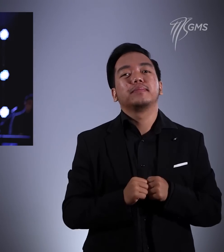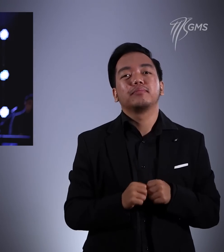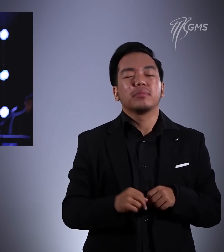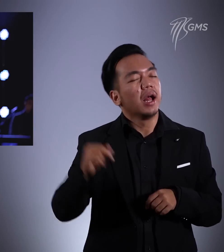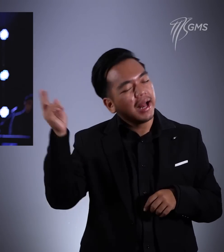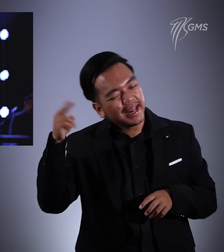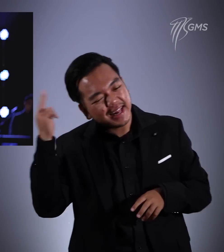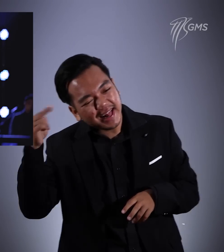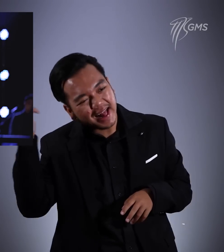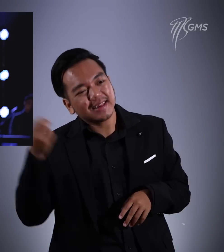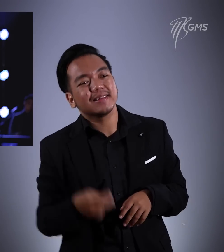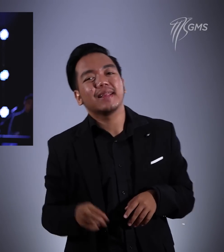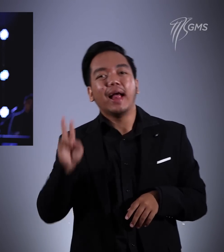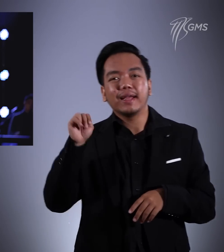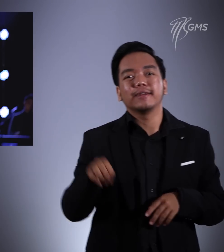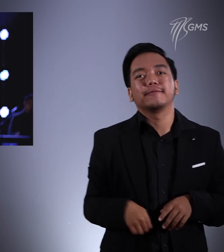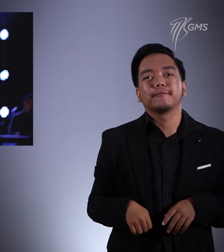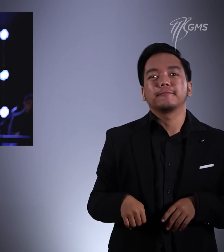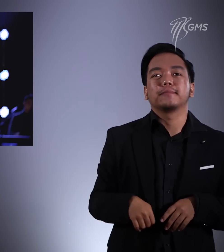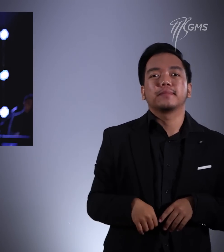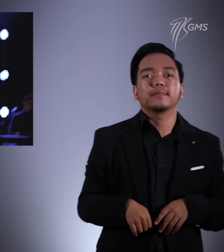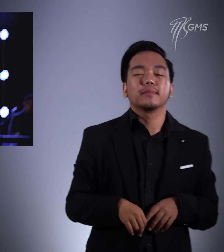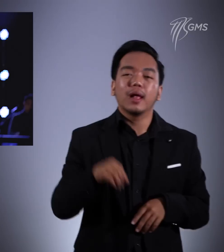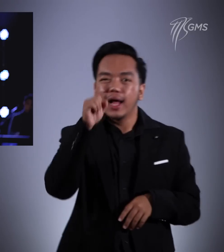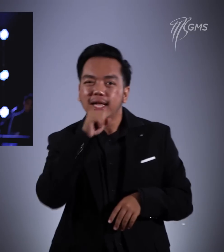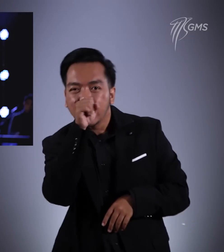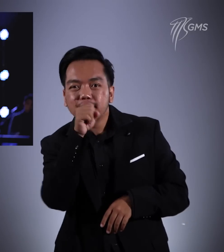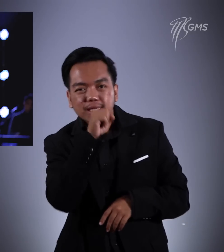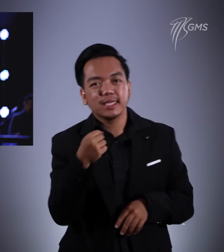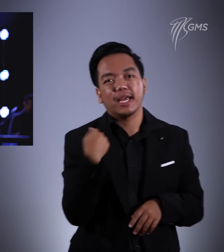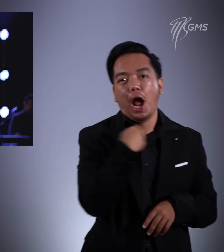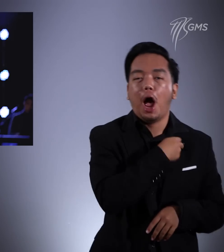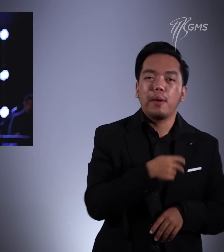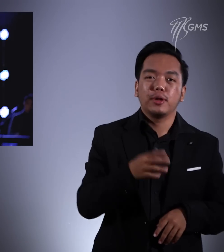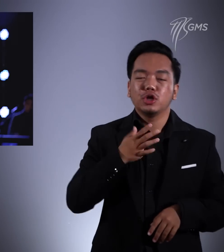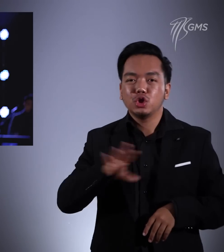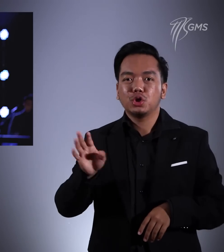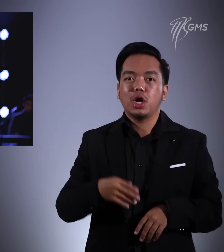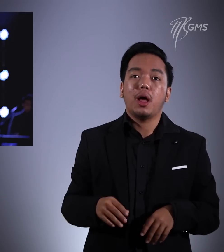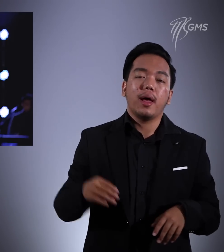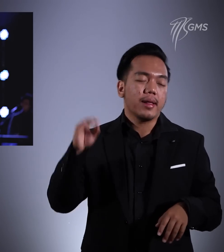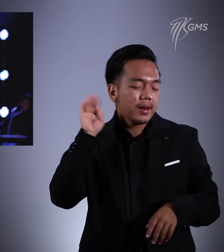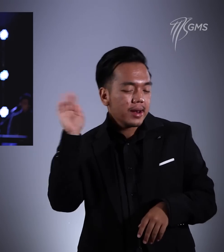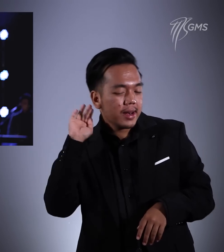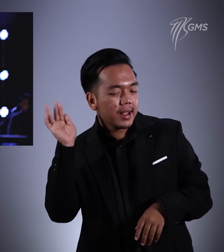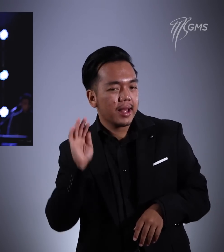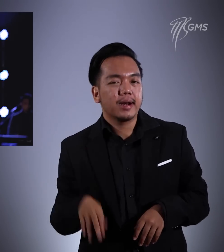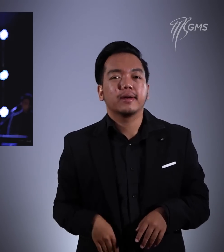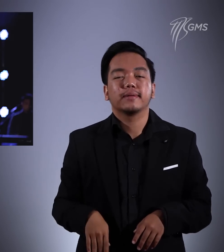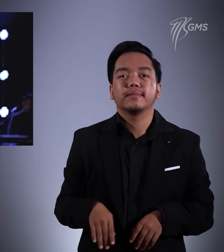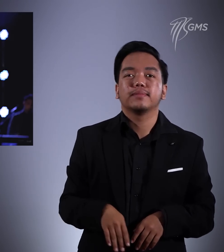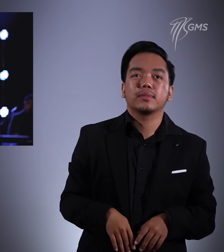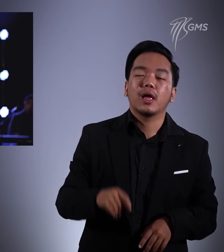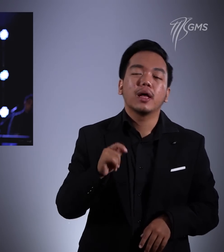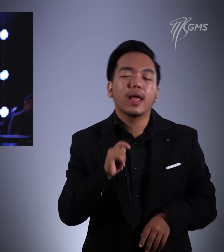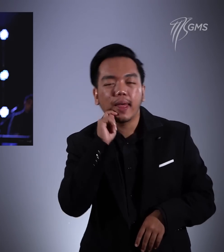nostalgia. Kami telah mendengar perbuatanmu ajaib ya Tuhan. Nyatakanlah lagi supaya iman kita itu spring